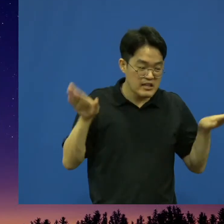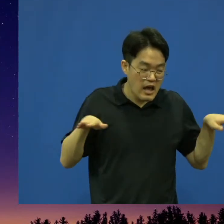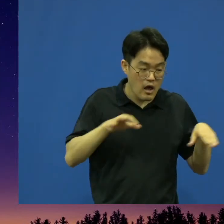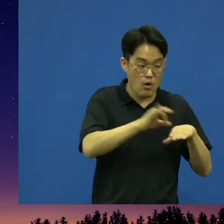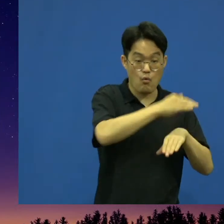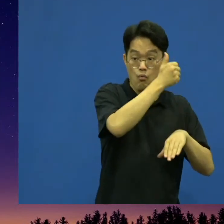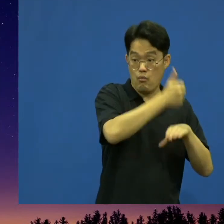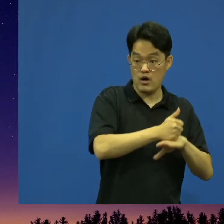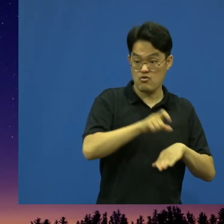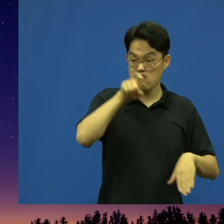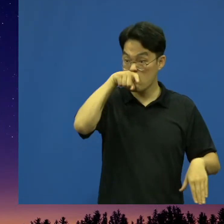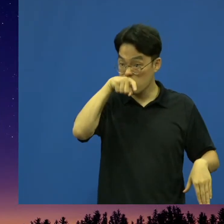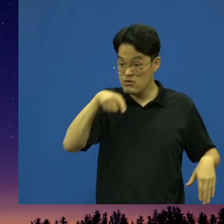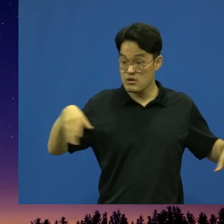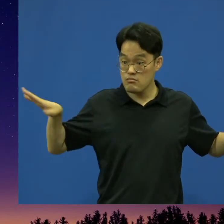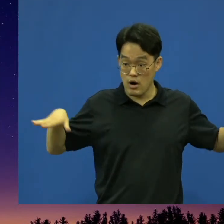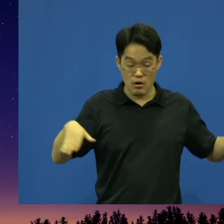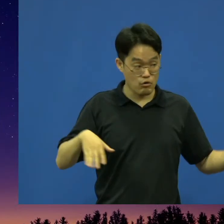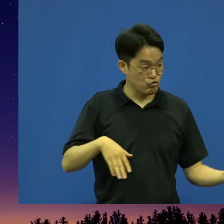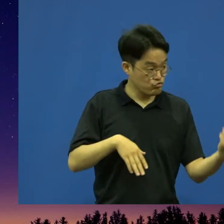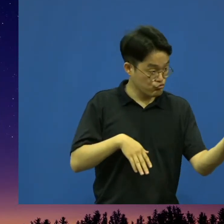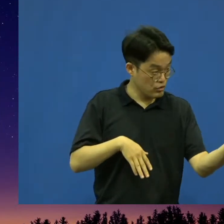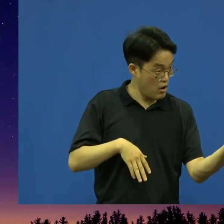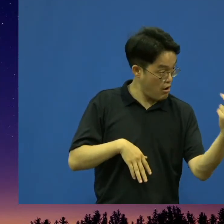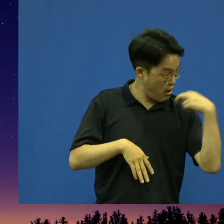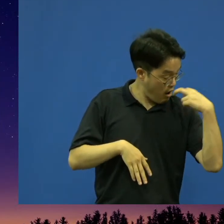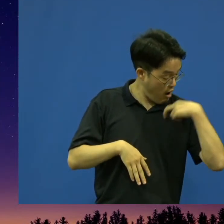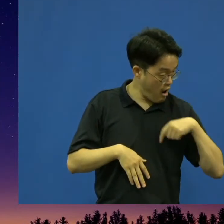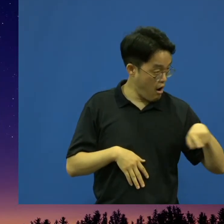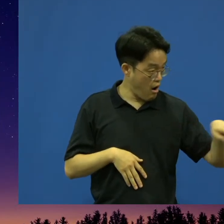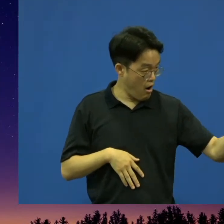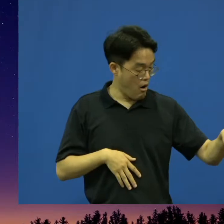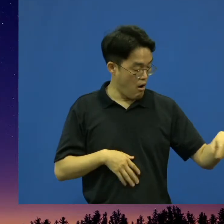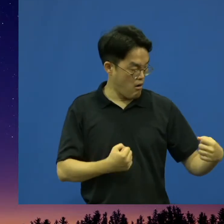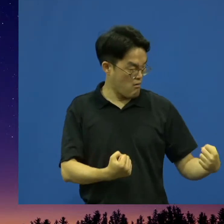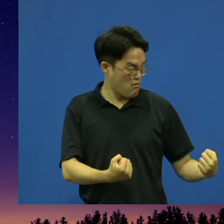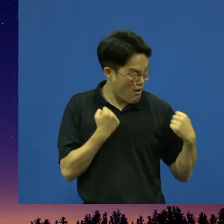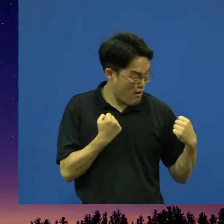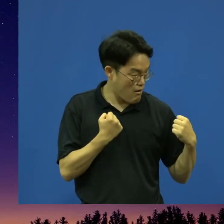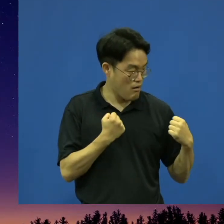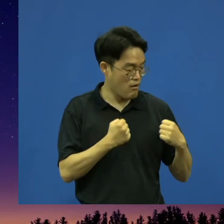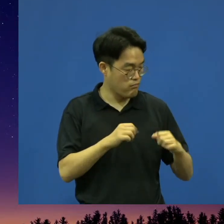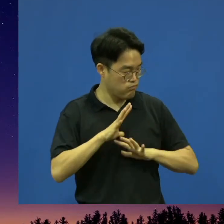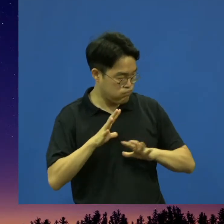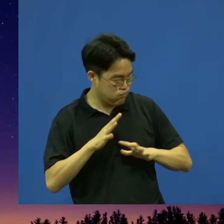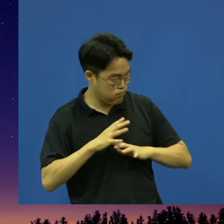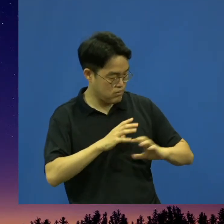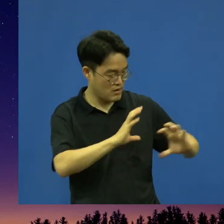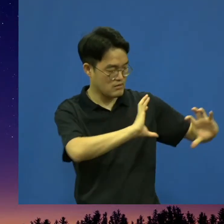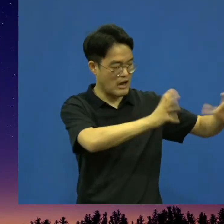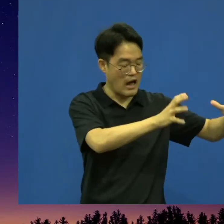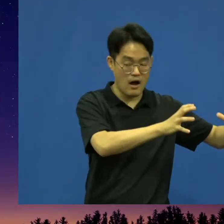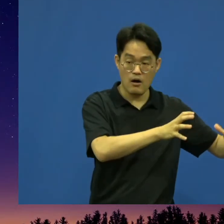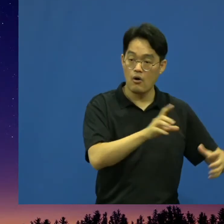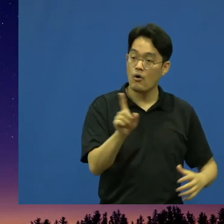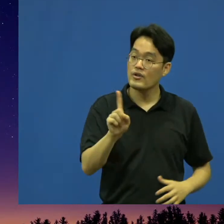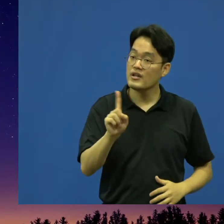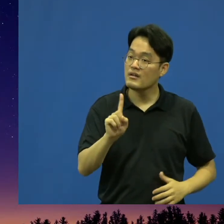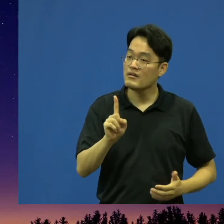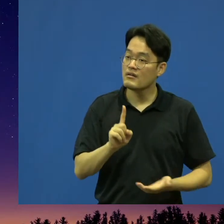두 특징이 동시에 만나 있는 굉장히 강력한 제국, 어디를 말하는 것